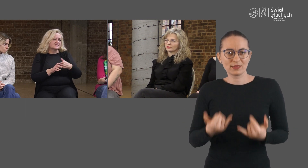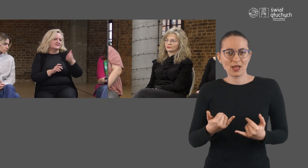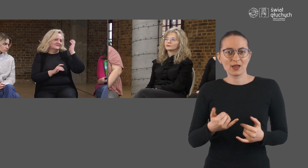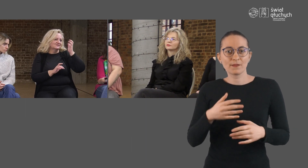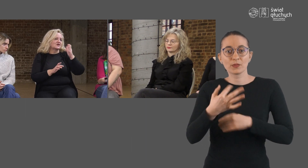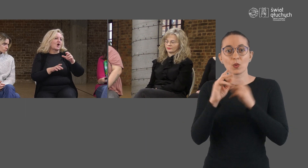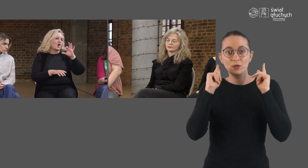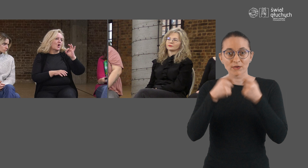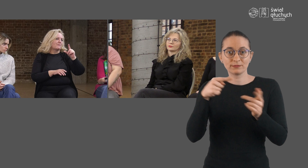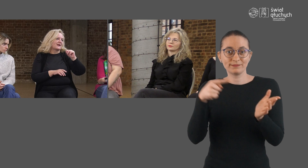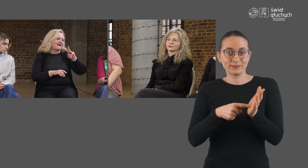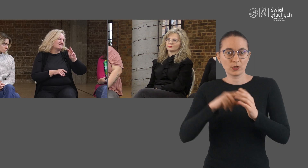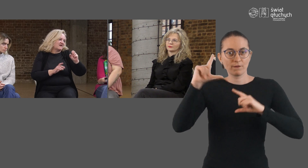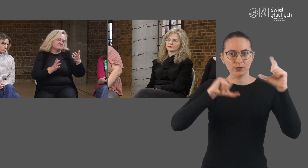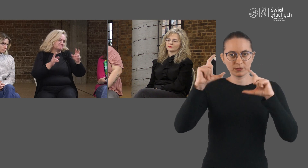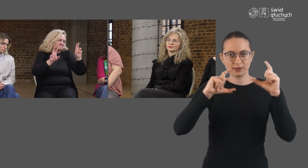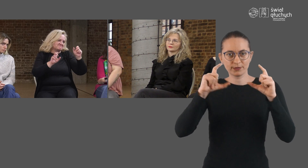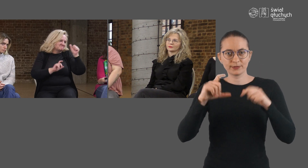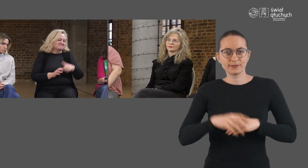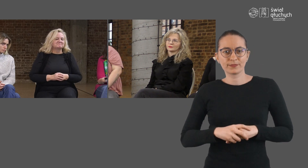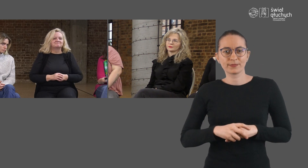W czeskiej?